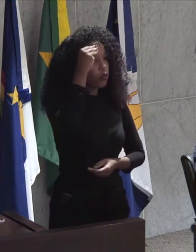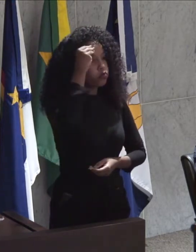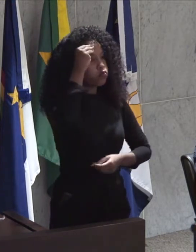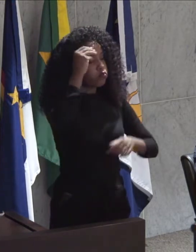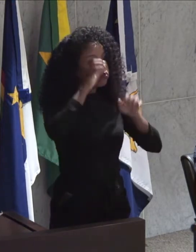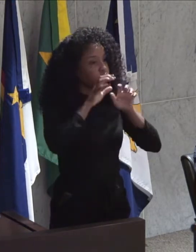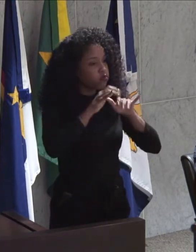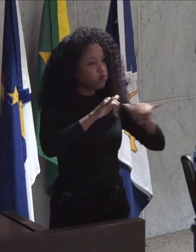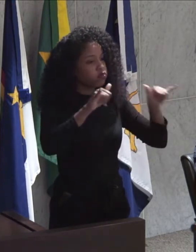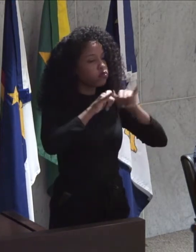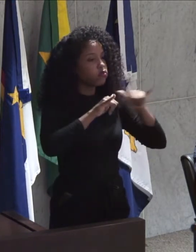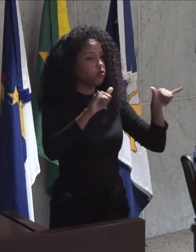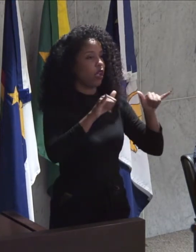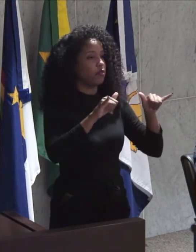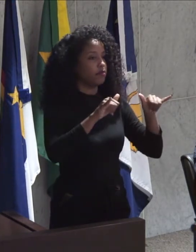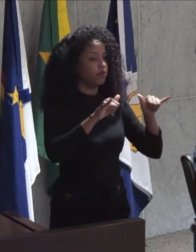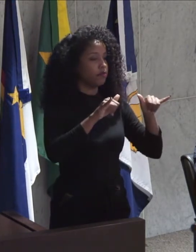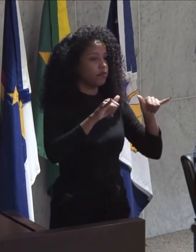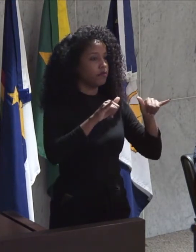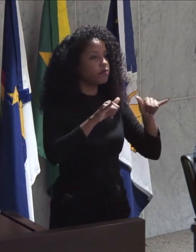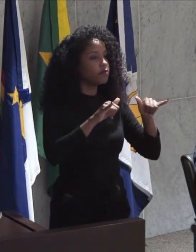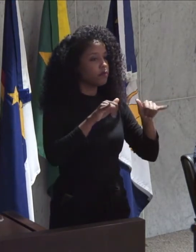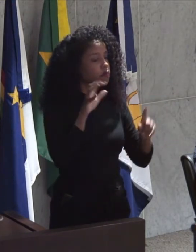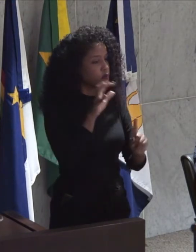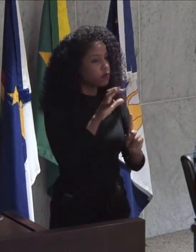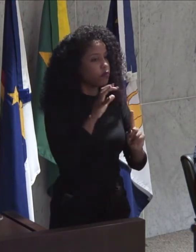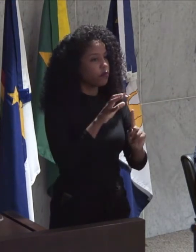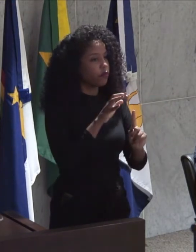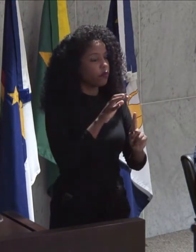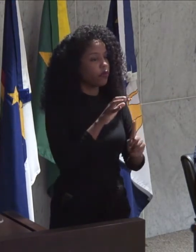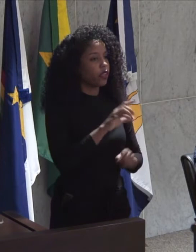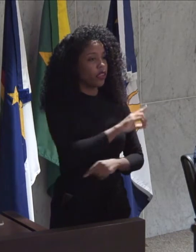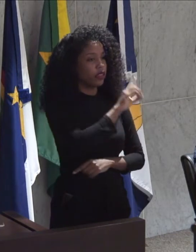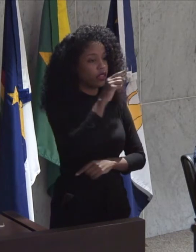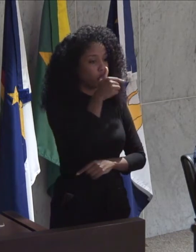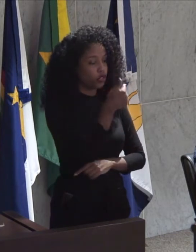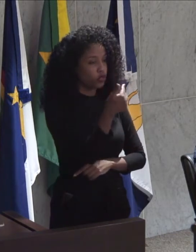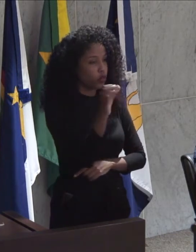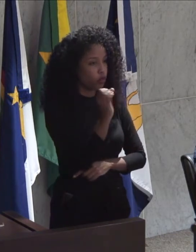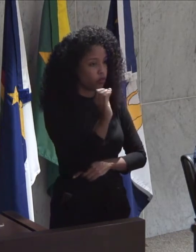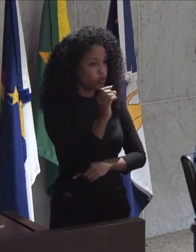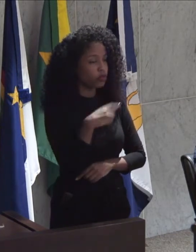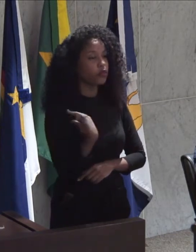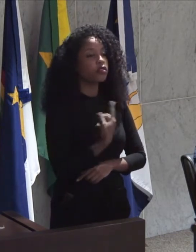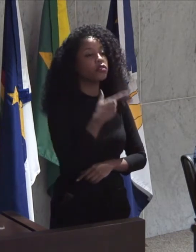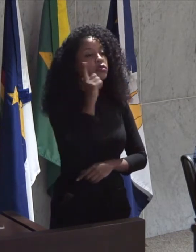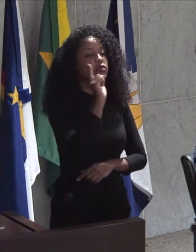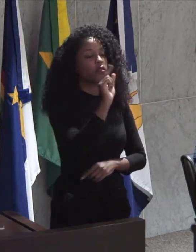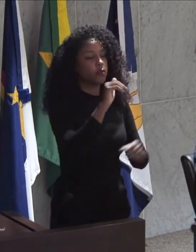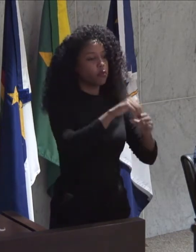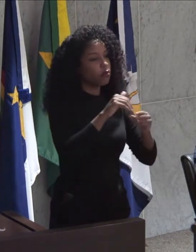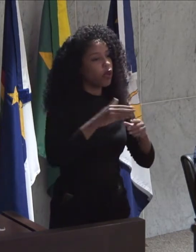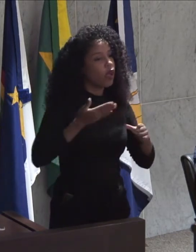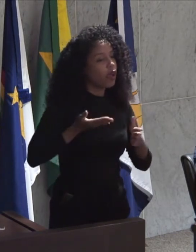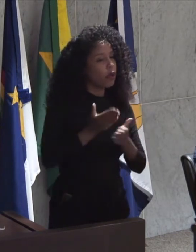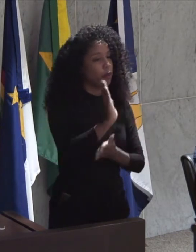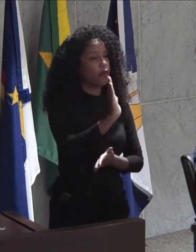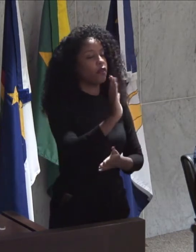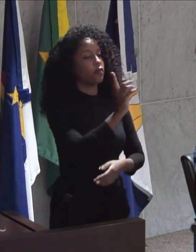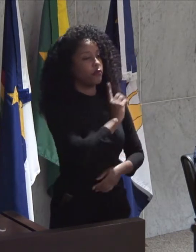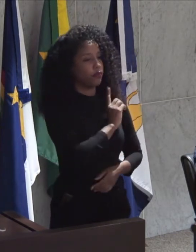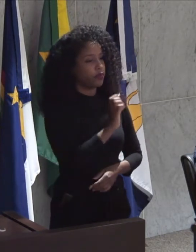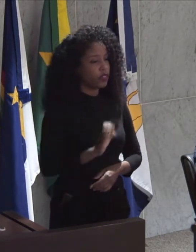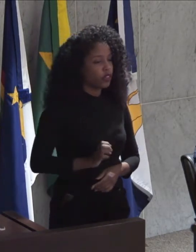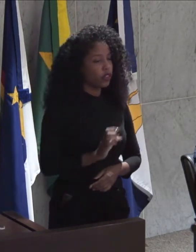dia 2 de outubro a gente possa eleger deputados estaduais,